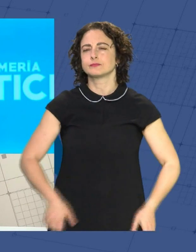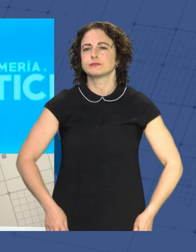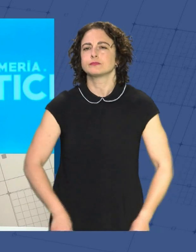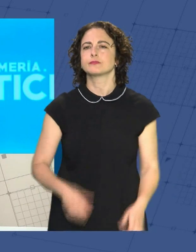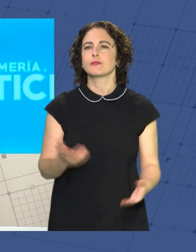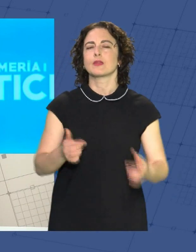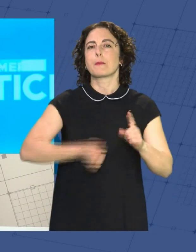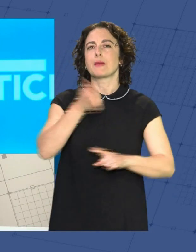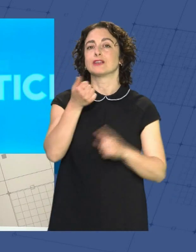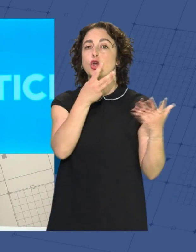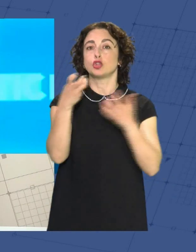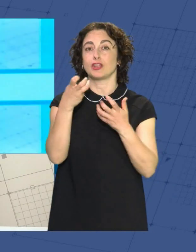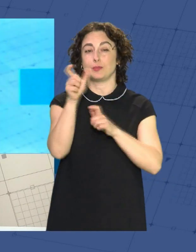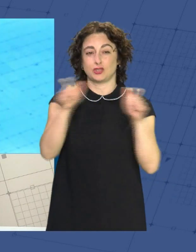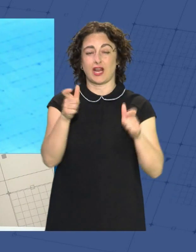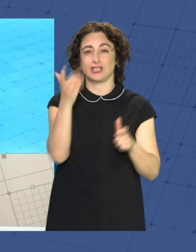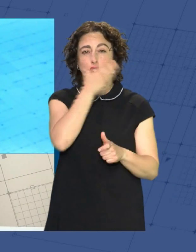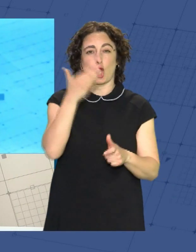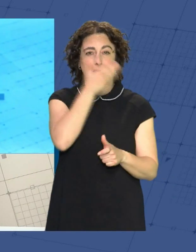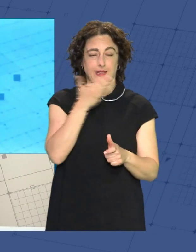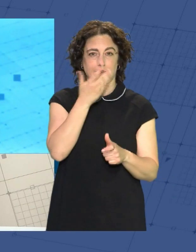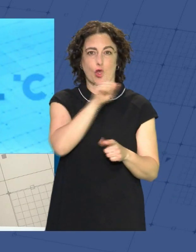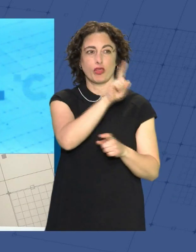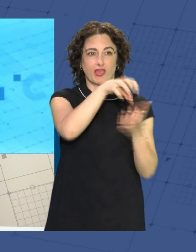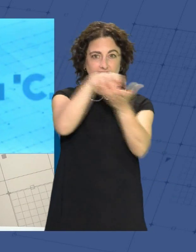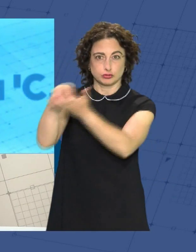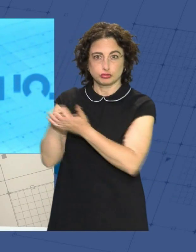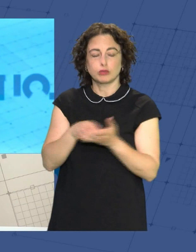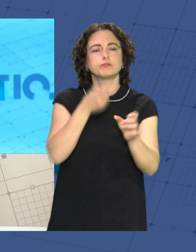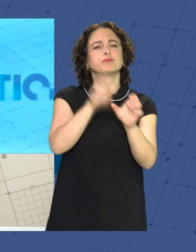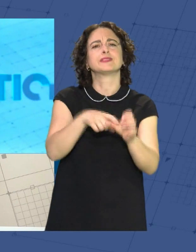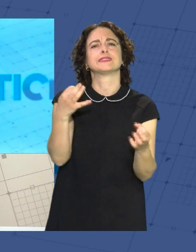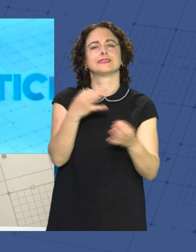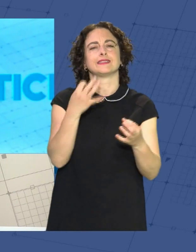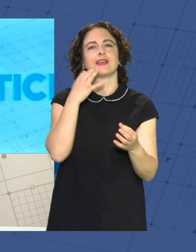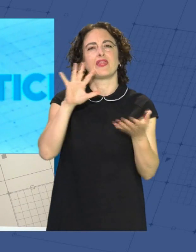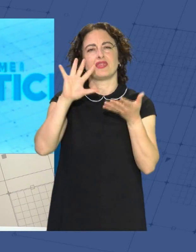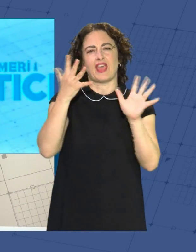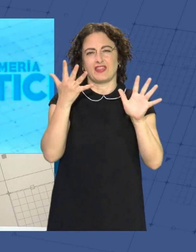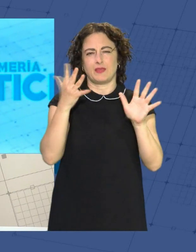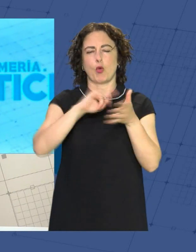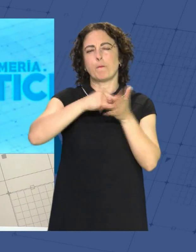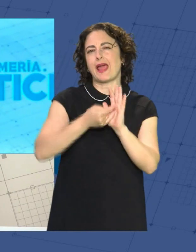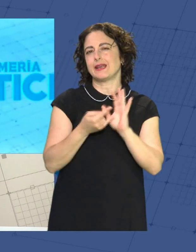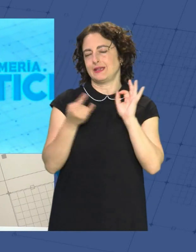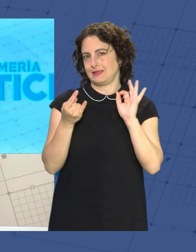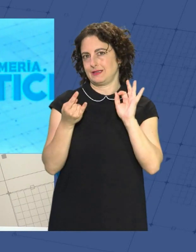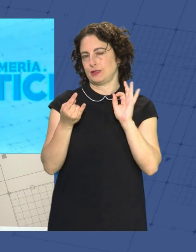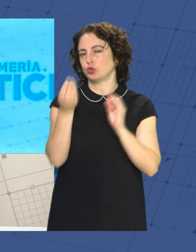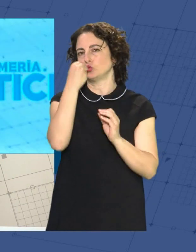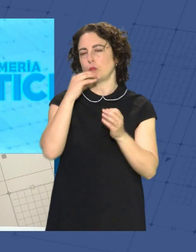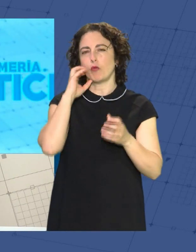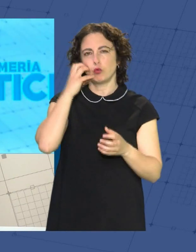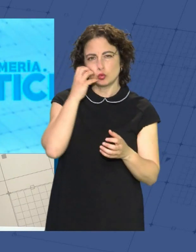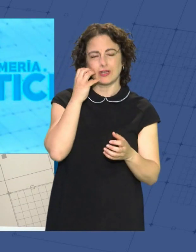Más de 800 escolares de 11 centros de Almería han participado en el décimo plan municipal de consumo de frutas,